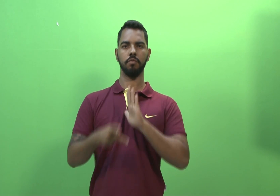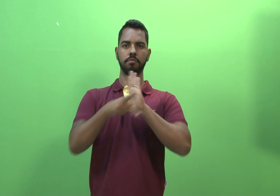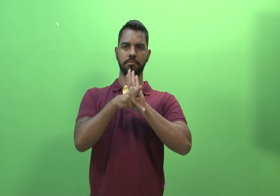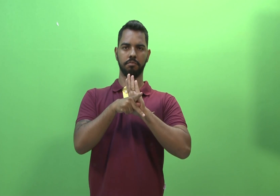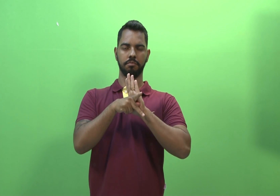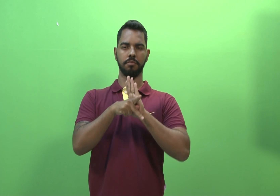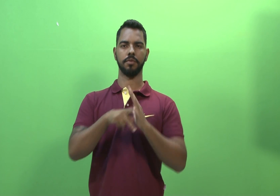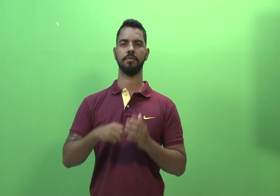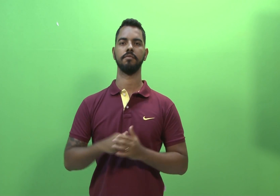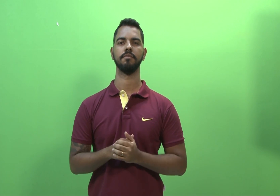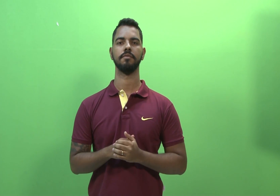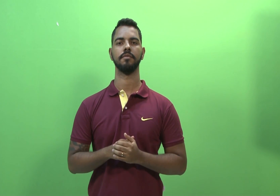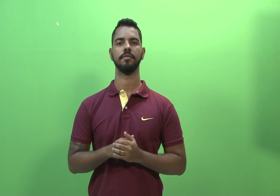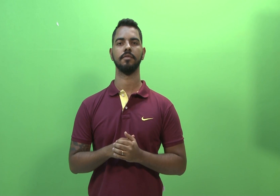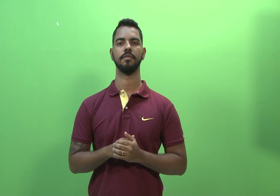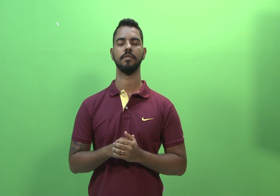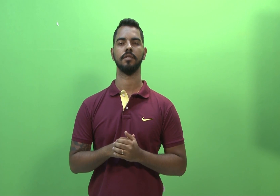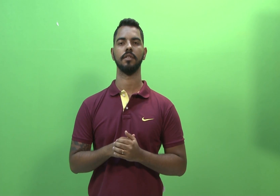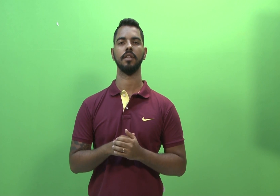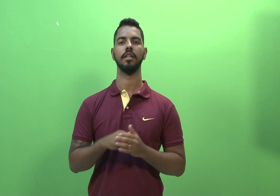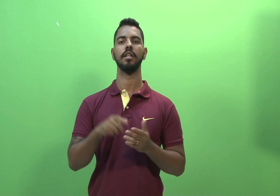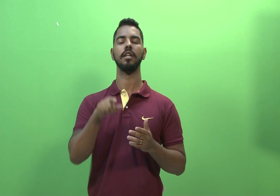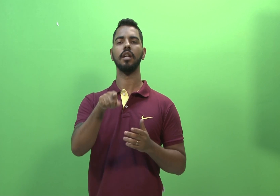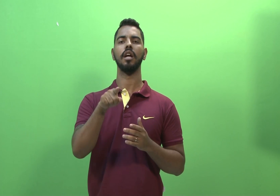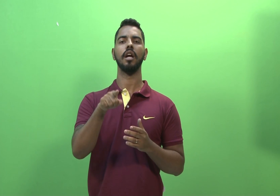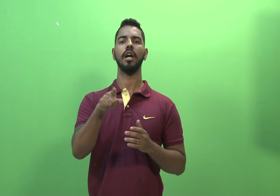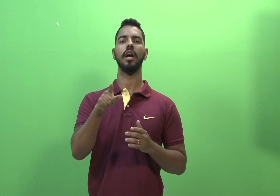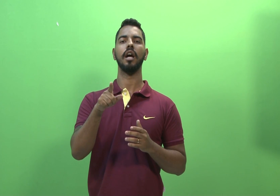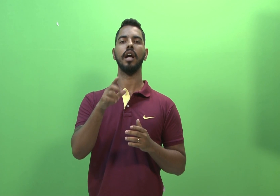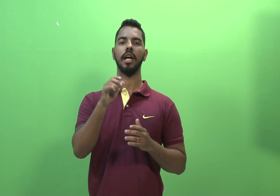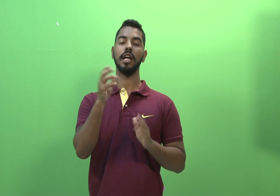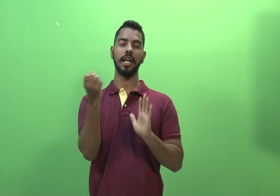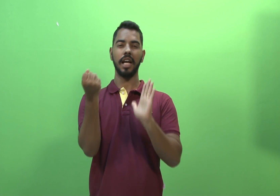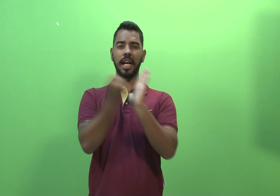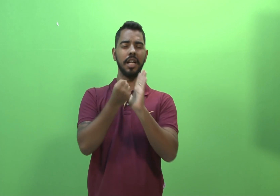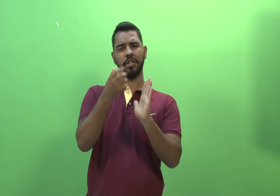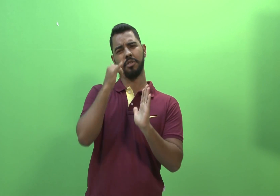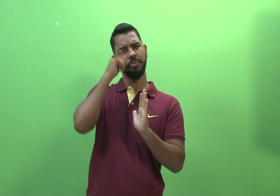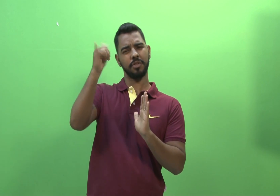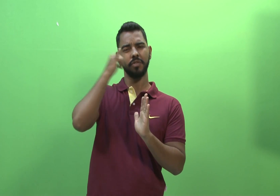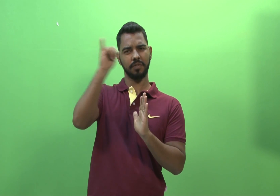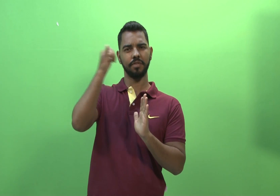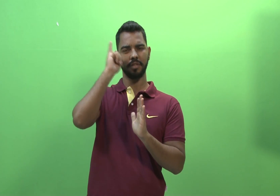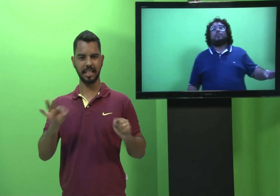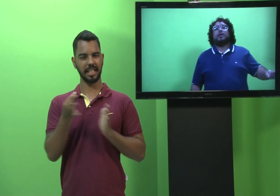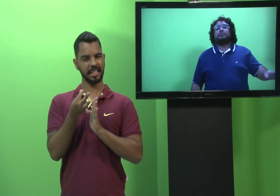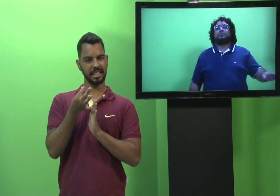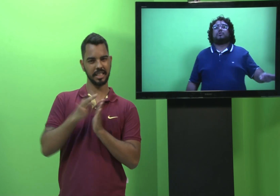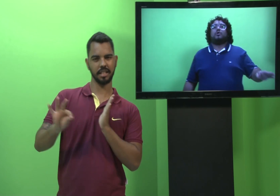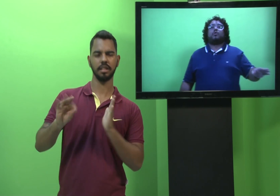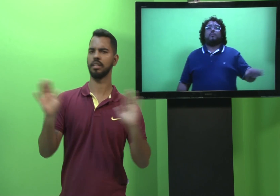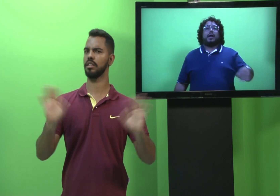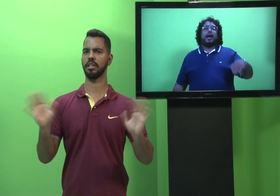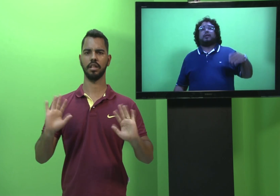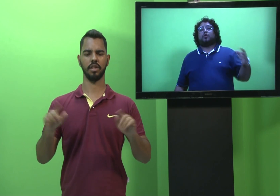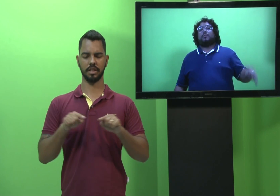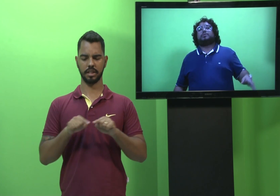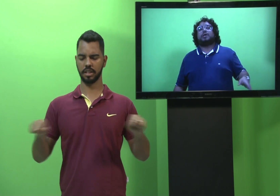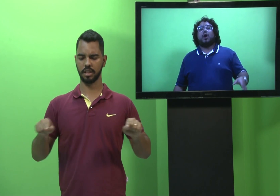contratos para determinar melhor quem os assina. Carimbos não devem ser usados em documentos como a carta comercial,